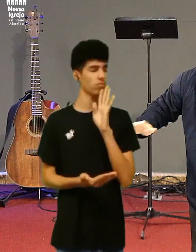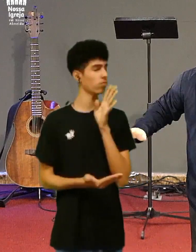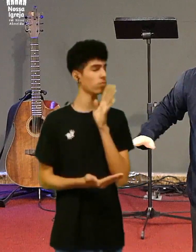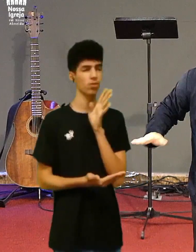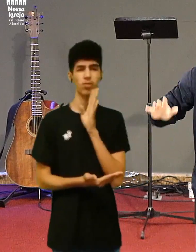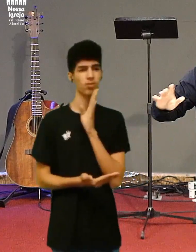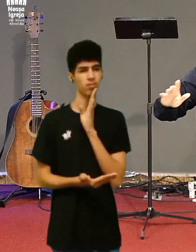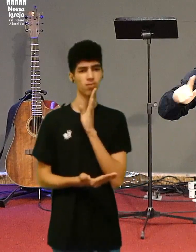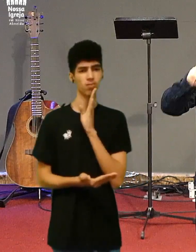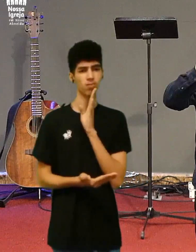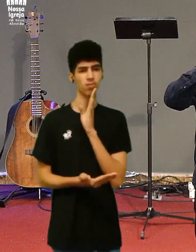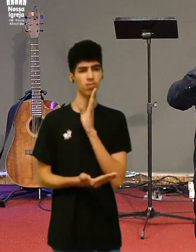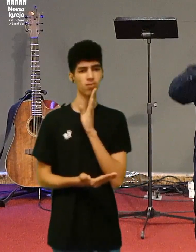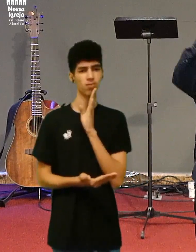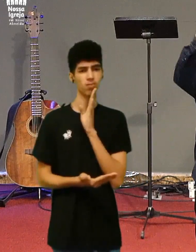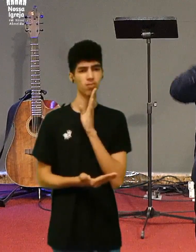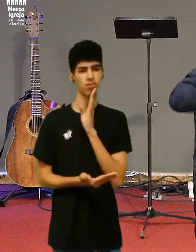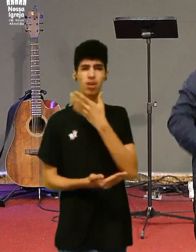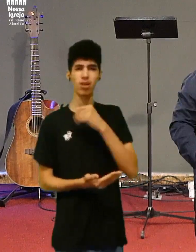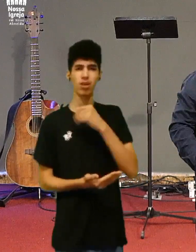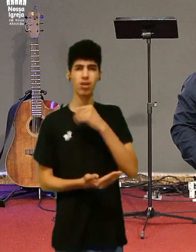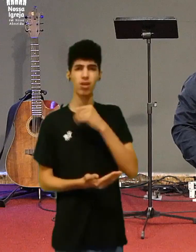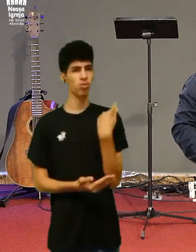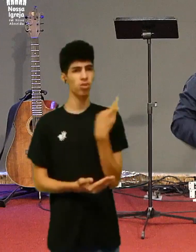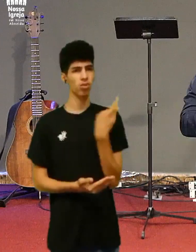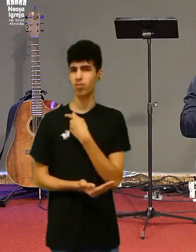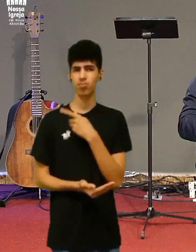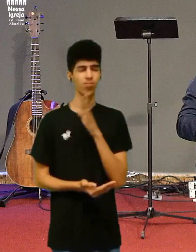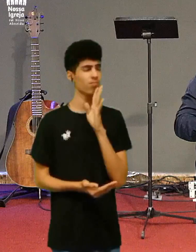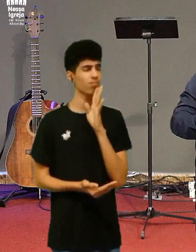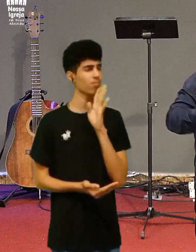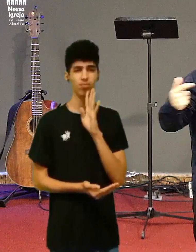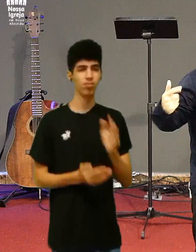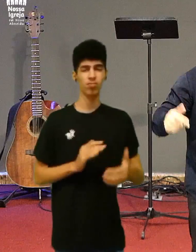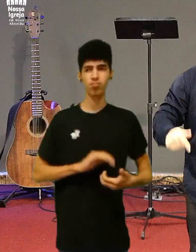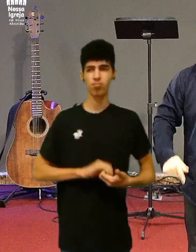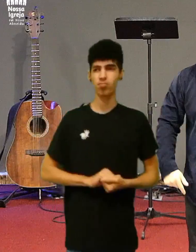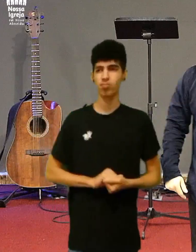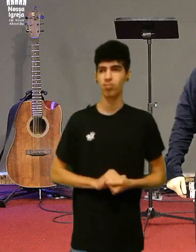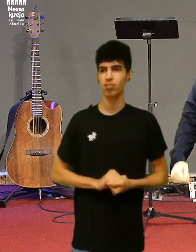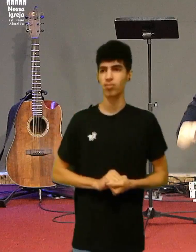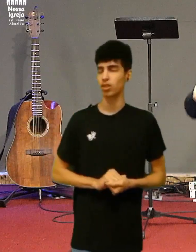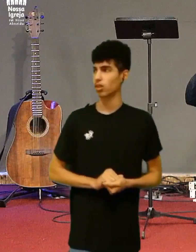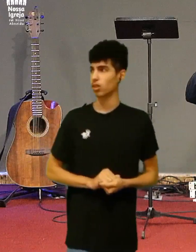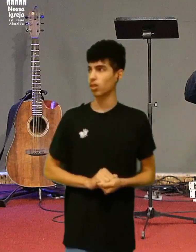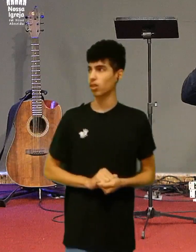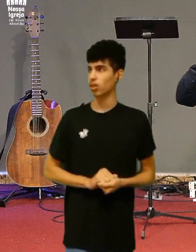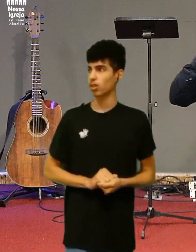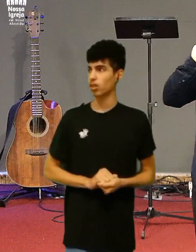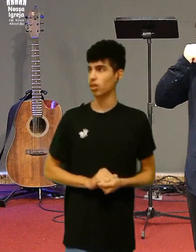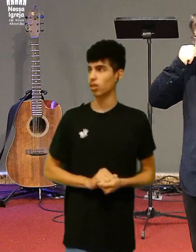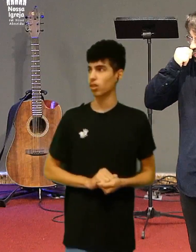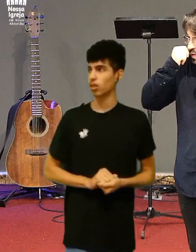o avivamento. Nós conhecemos avivamento por livros, por relatos, por depoimentos.